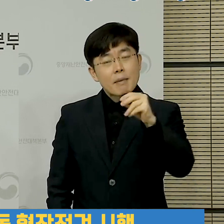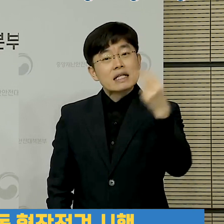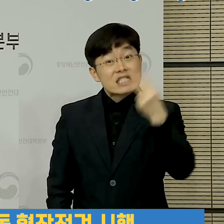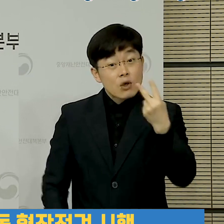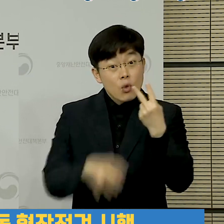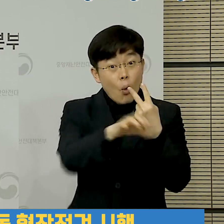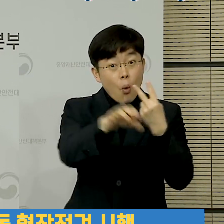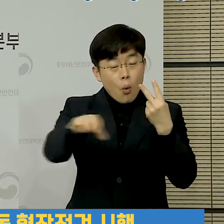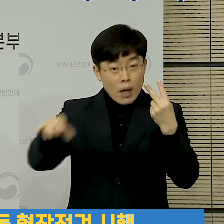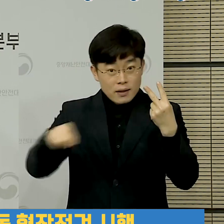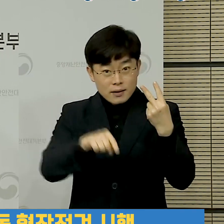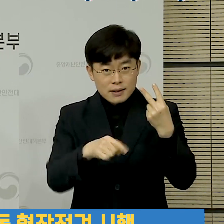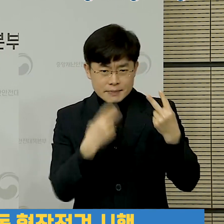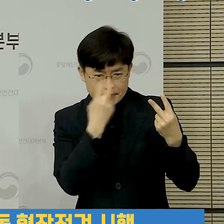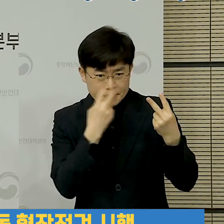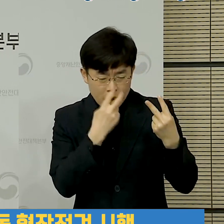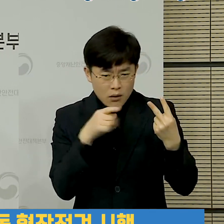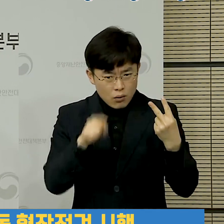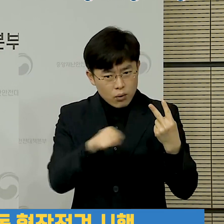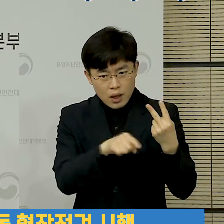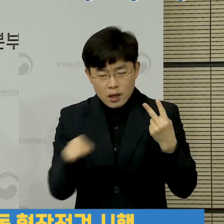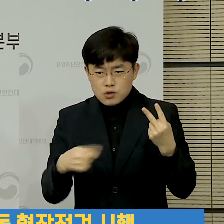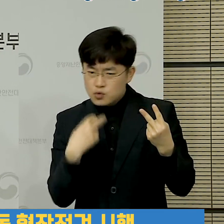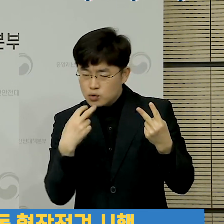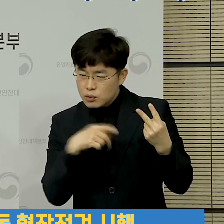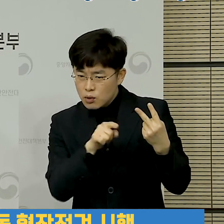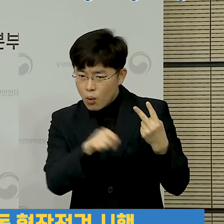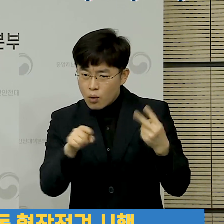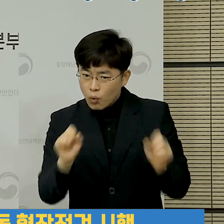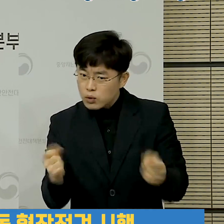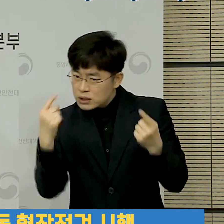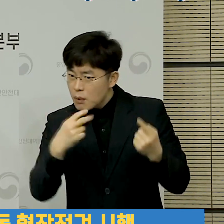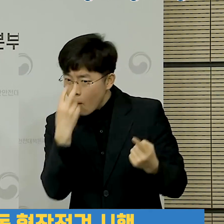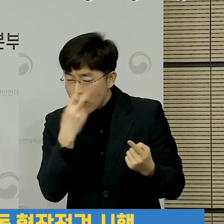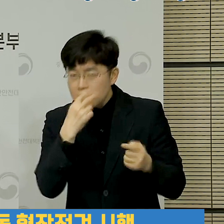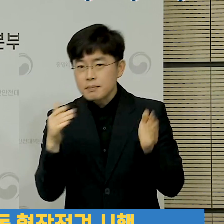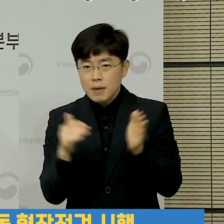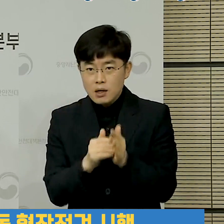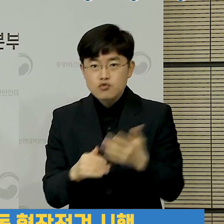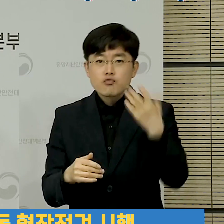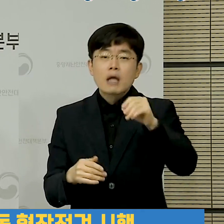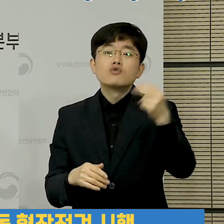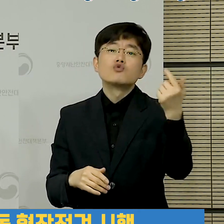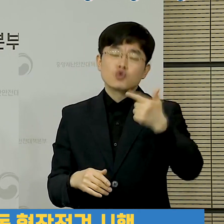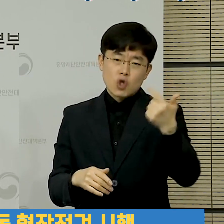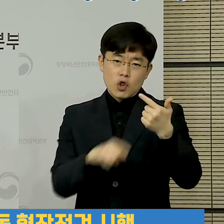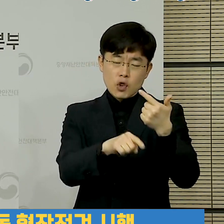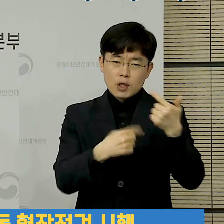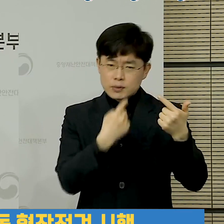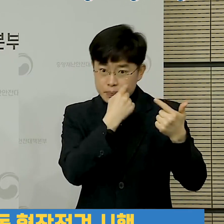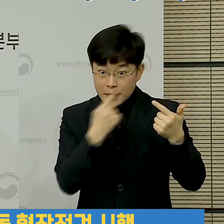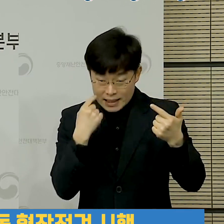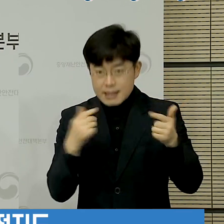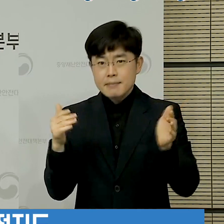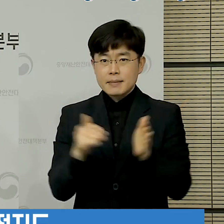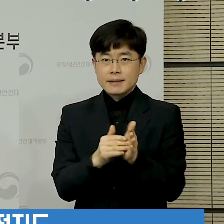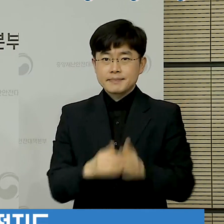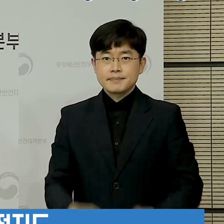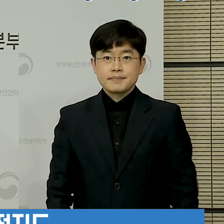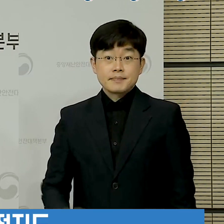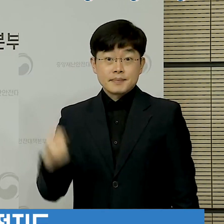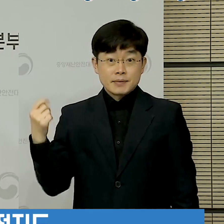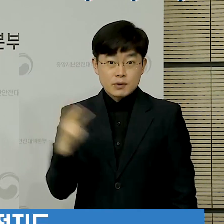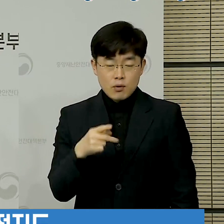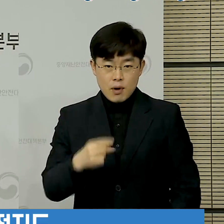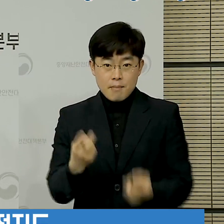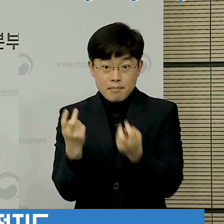개 점검 대상 시설에 대해 중복 점검을 포함하여 9만 6천여 개 건의 점검을 실시하였고 지침